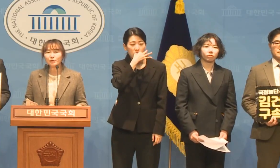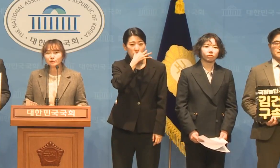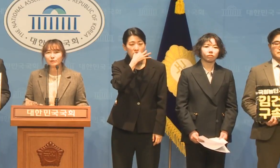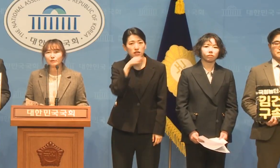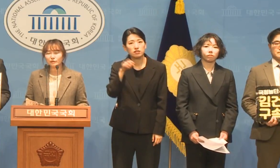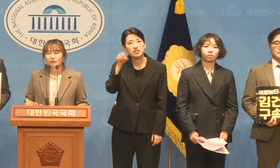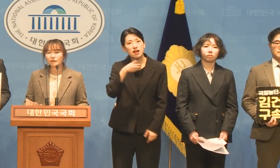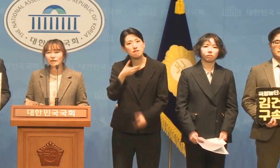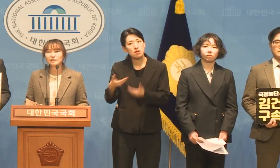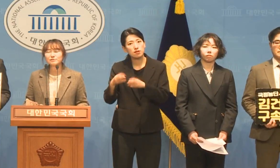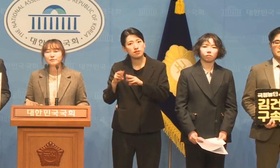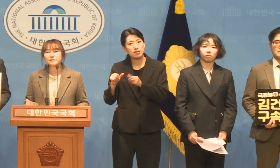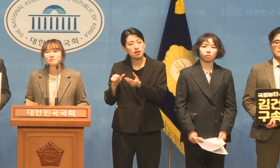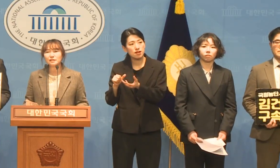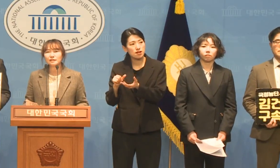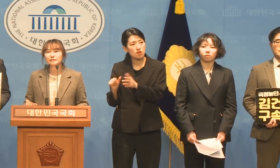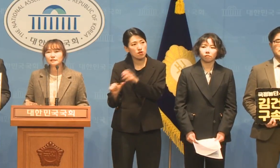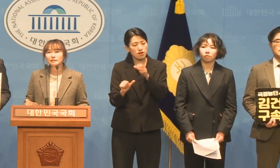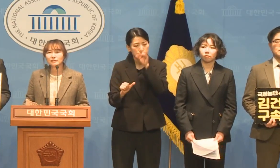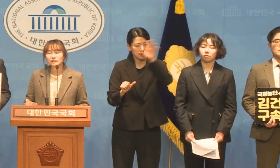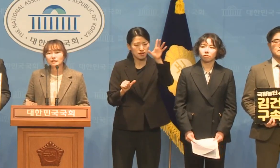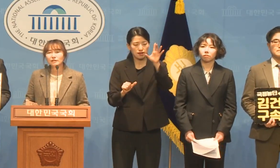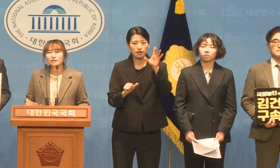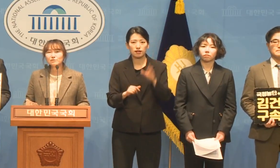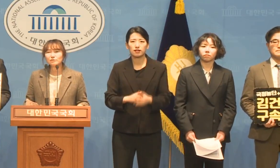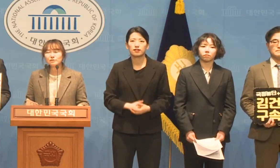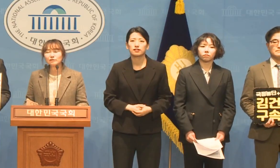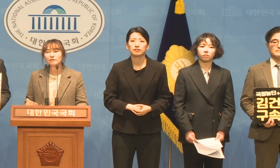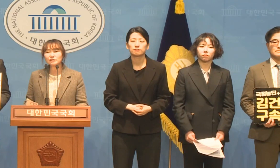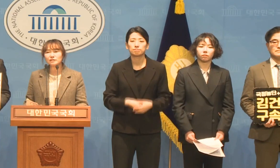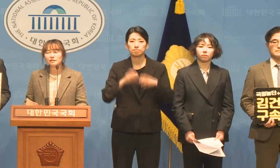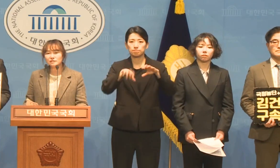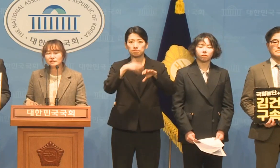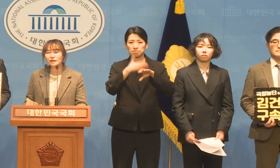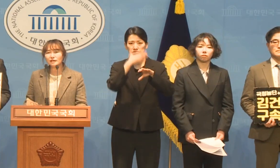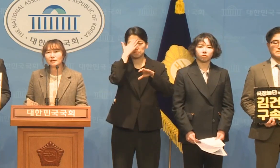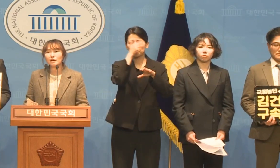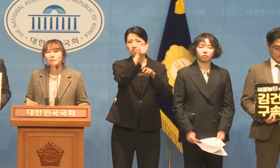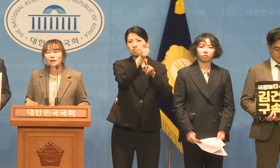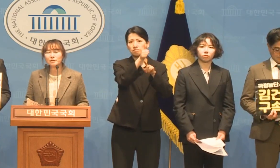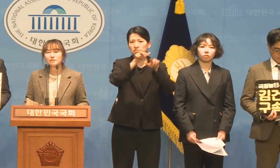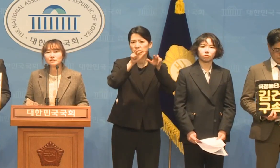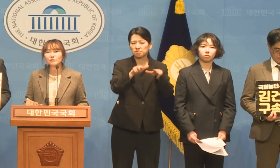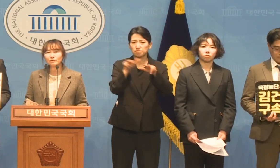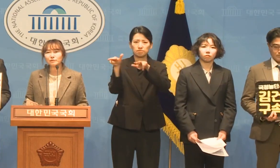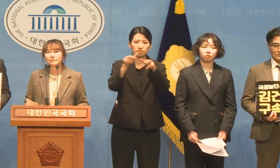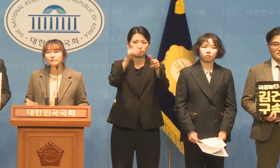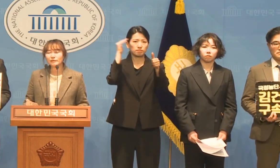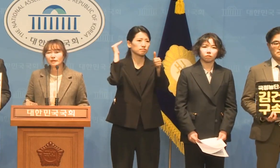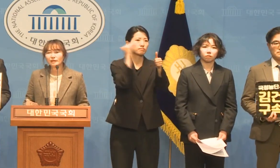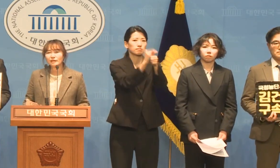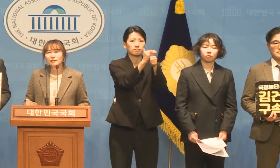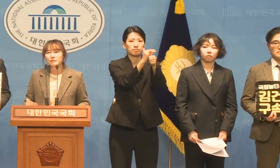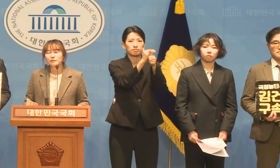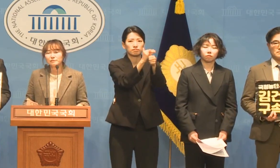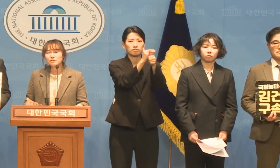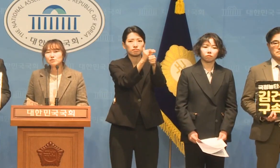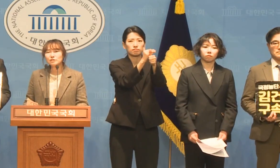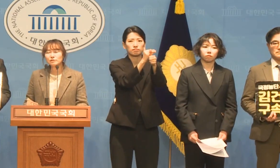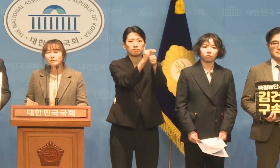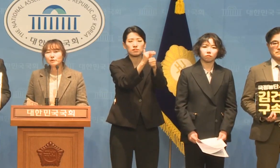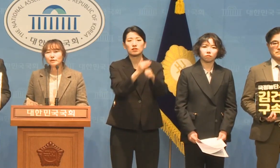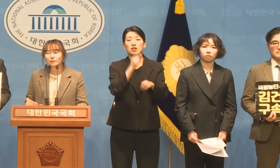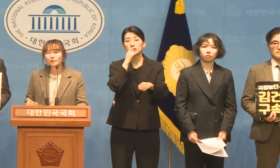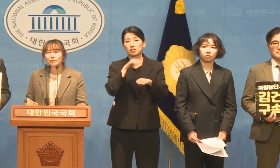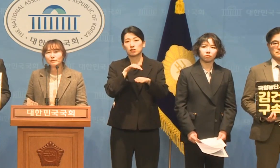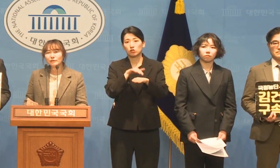한 평도 허락할 수 없습니다. 내란 속의 윤석열을 즉각 파면시키고